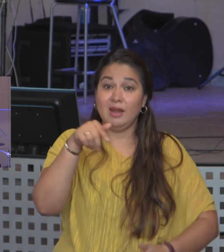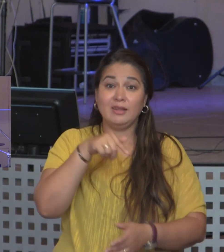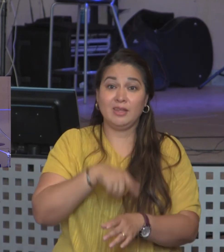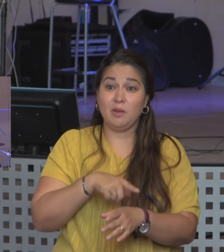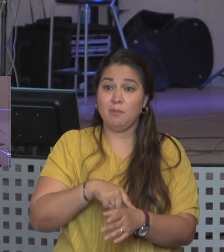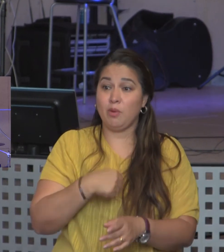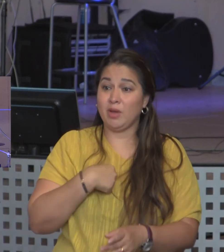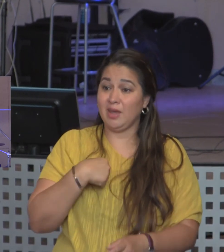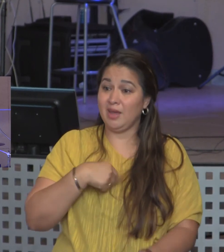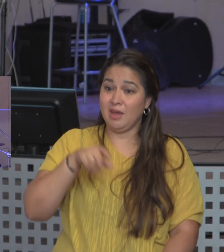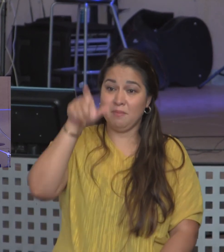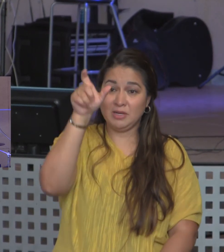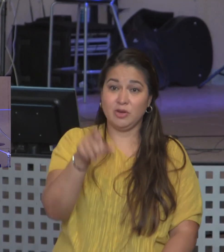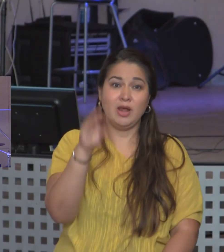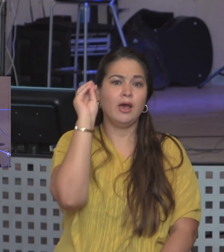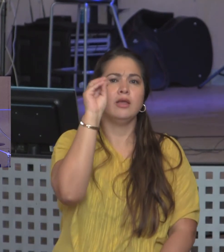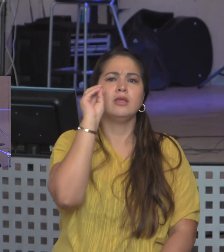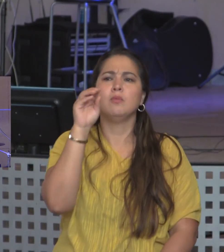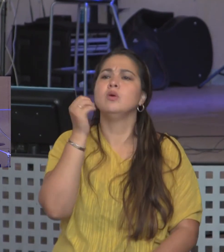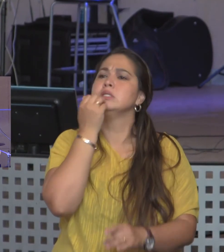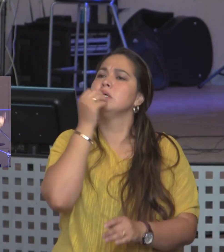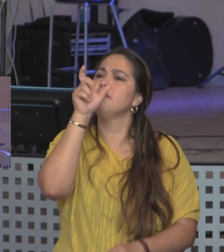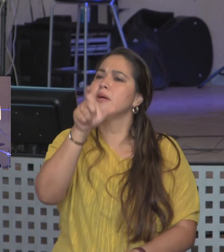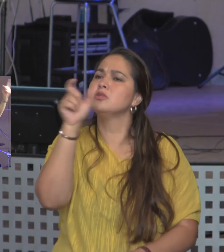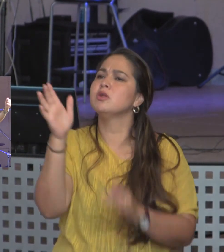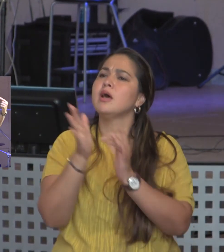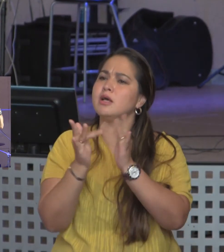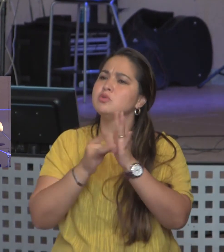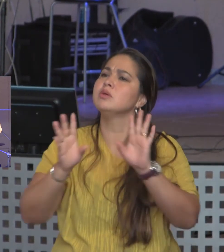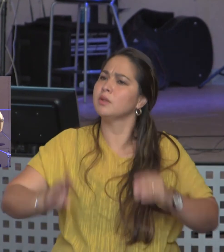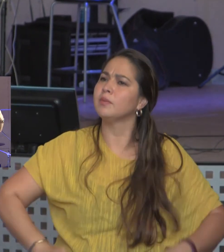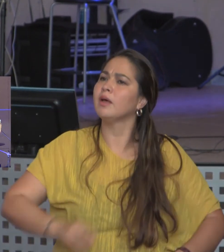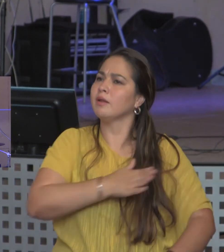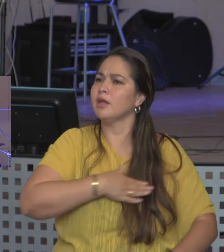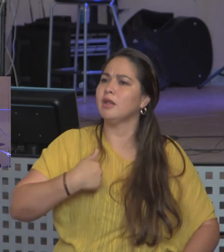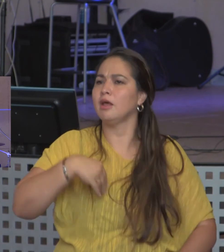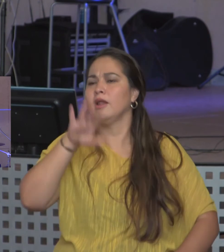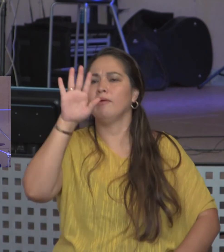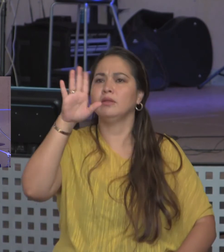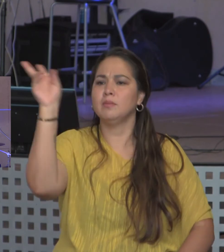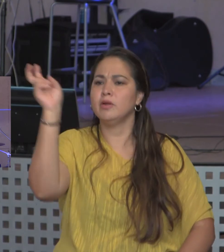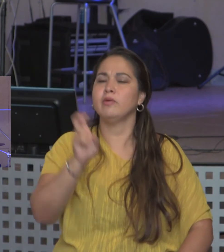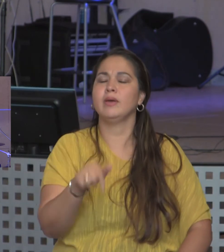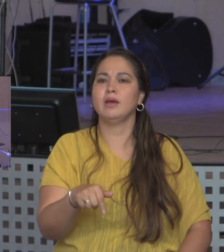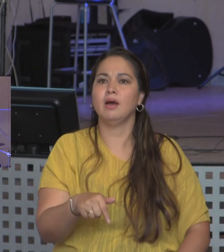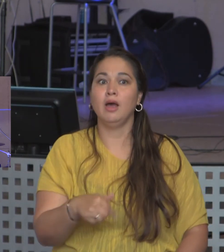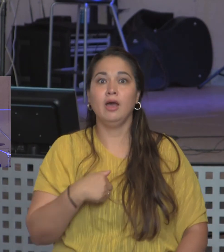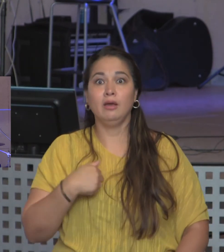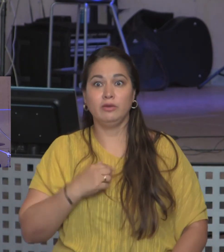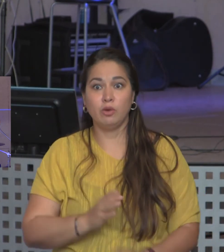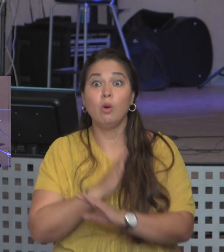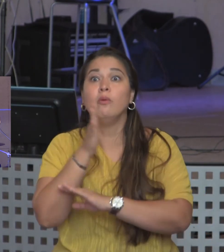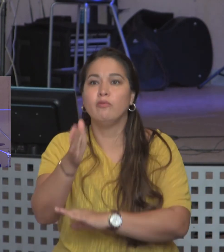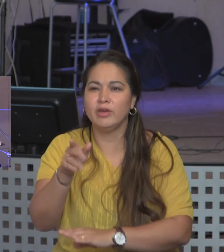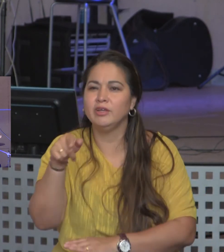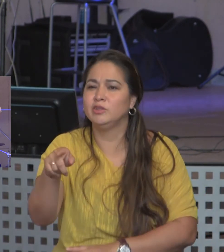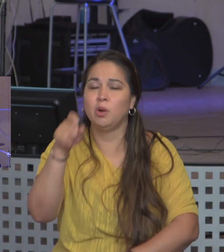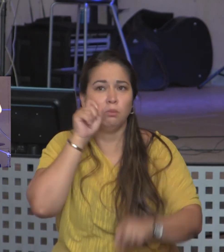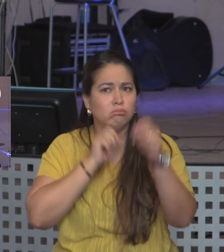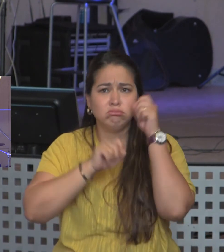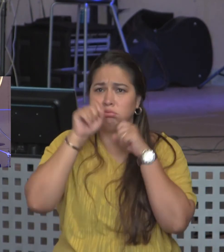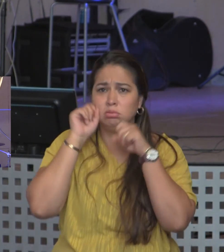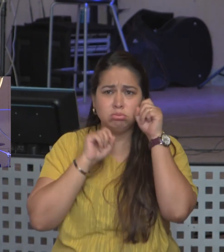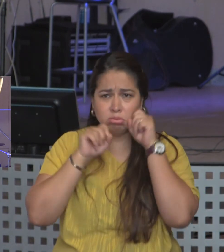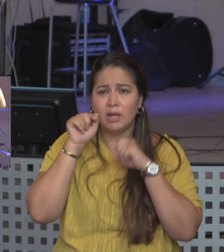delante llorando como un niño sin saber ni por qué lloraba. Y el Espíritu Santo me estaba convenciendo en mi corazón. Eso es